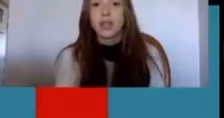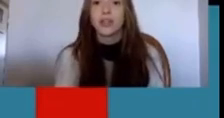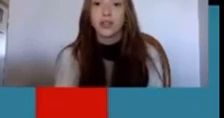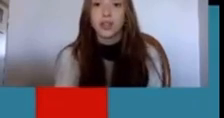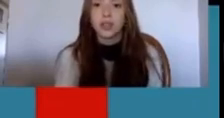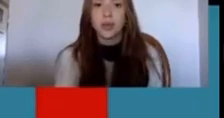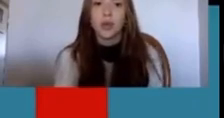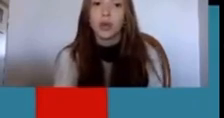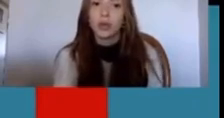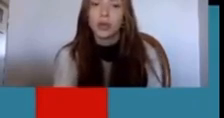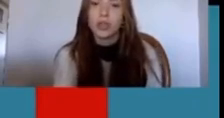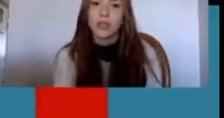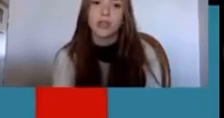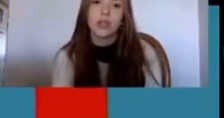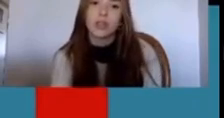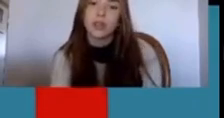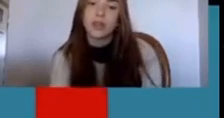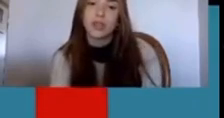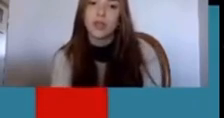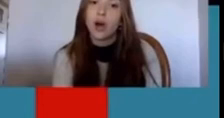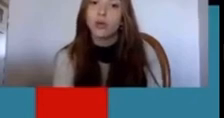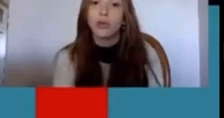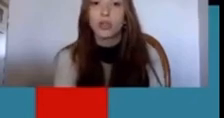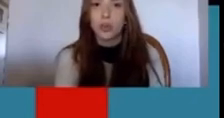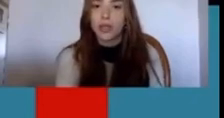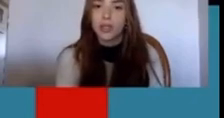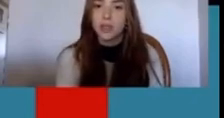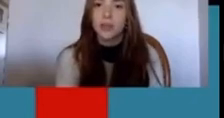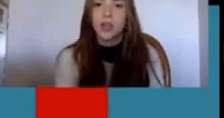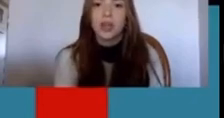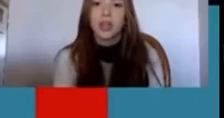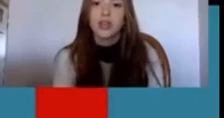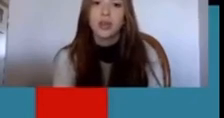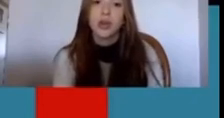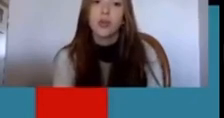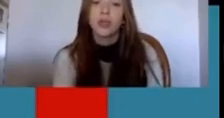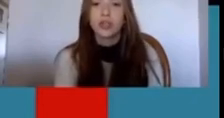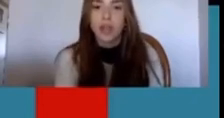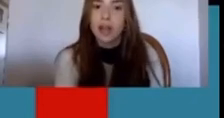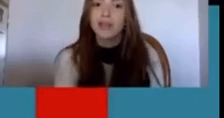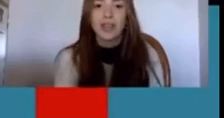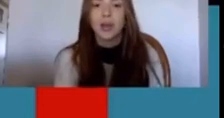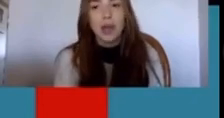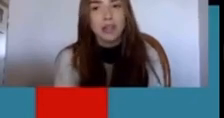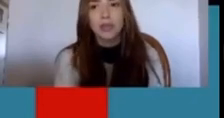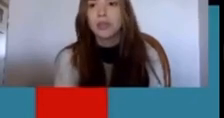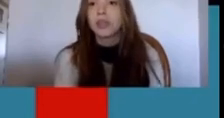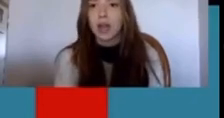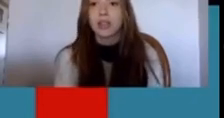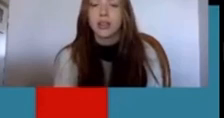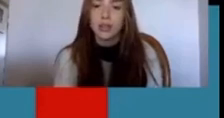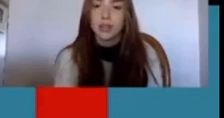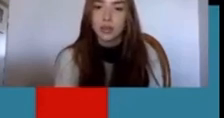fez refletir sobre o quanto o acesso à educação é desigual no nosso país e sobre como isso se agrava ainda mais quando